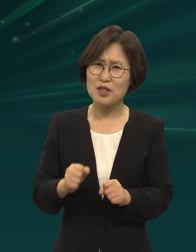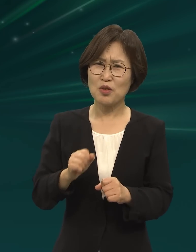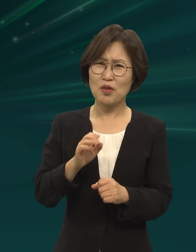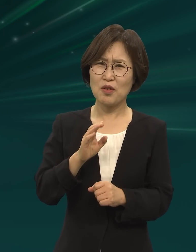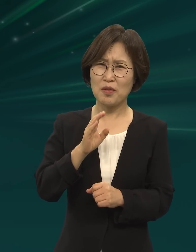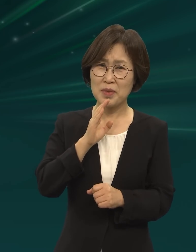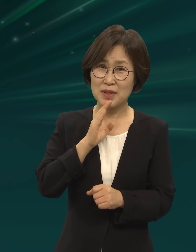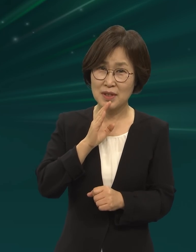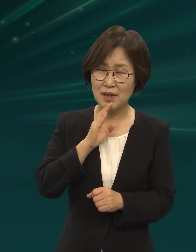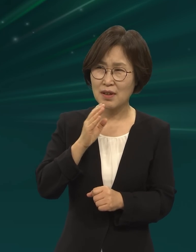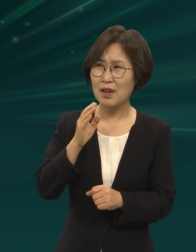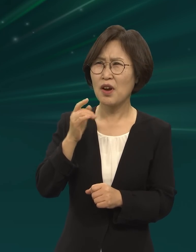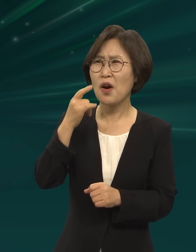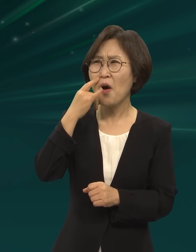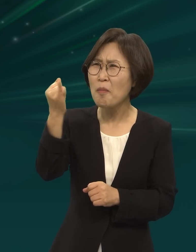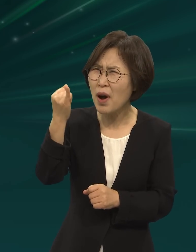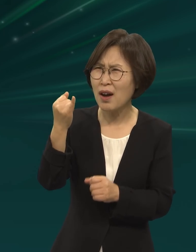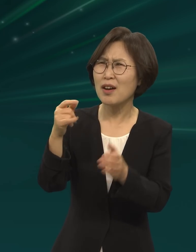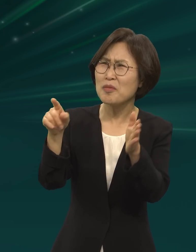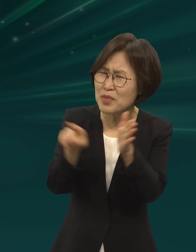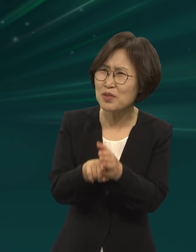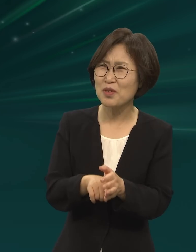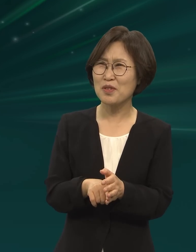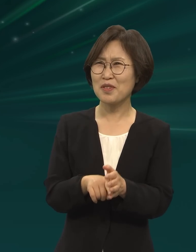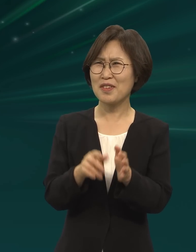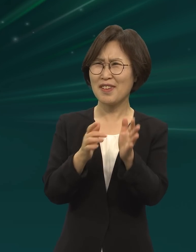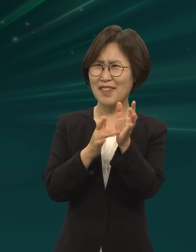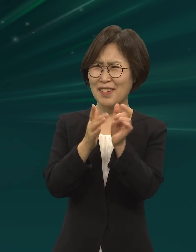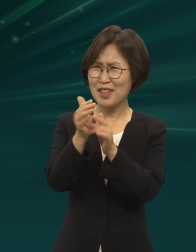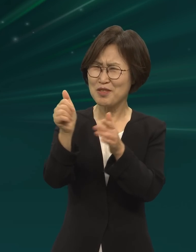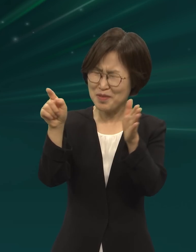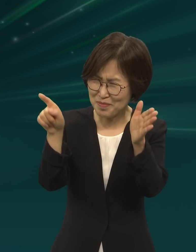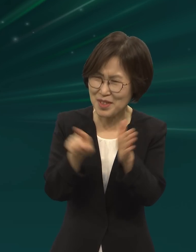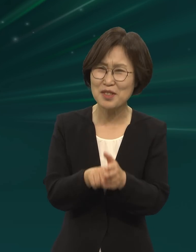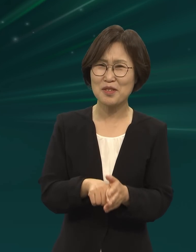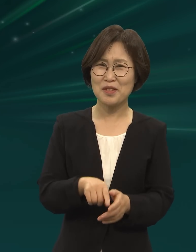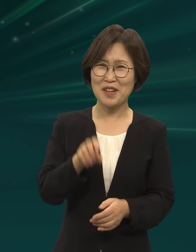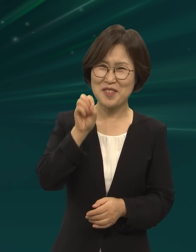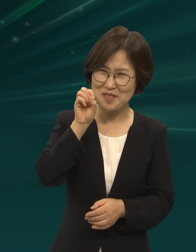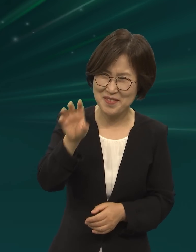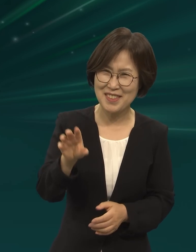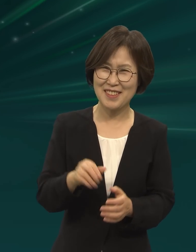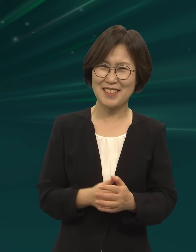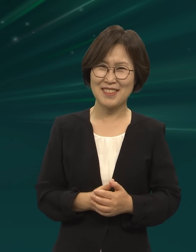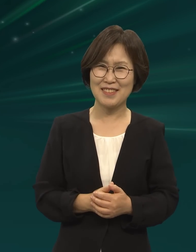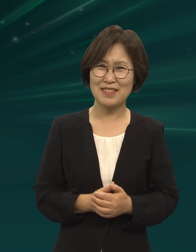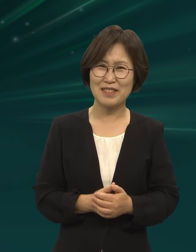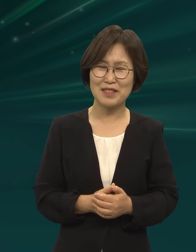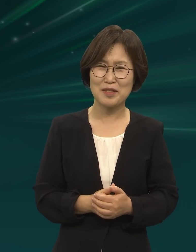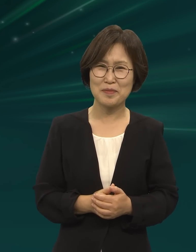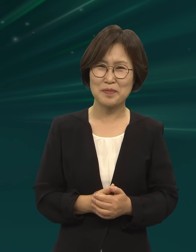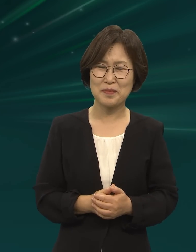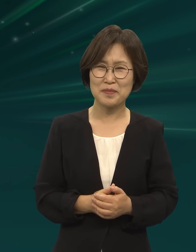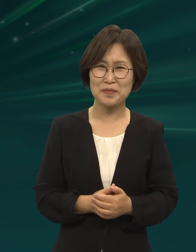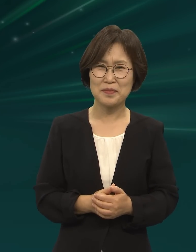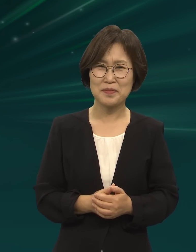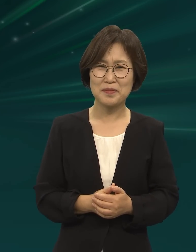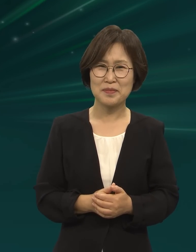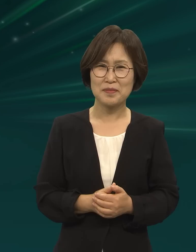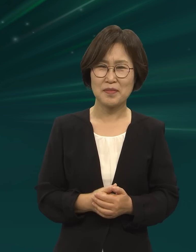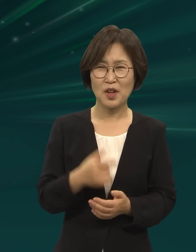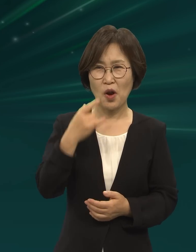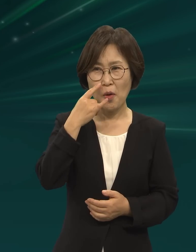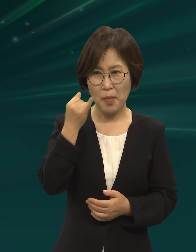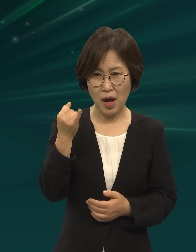엄마 믿어라. 엄마 믿어봐. 이렇게 말했습니다. 제 엄마가